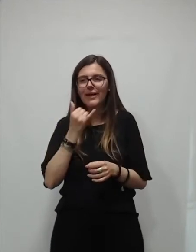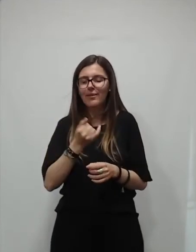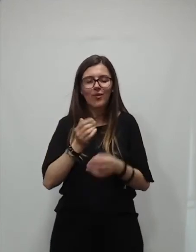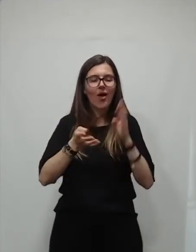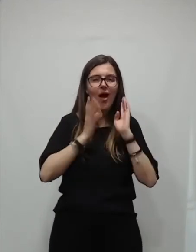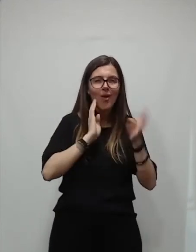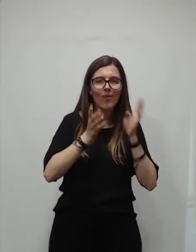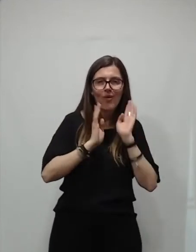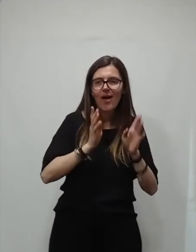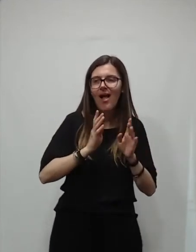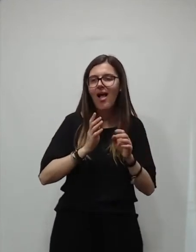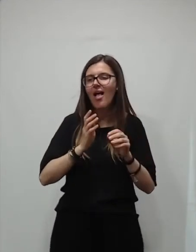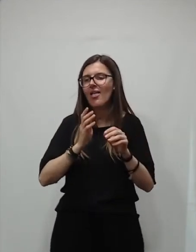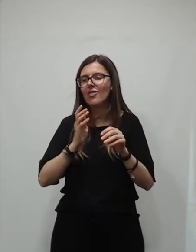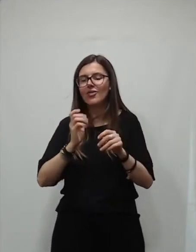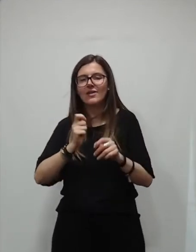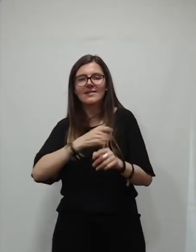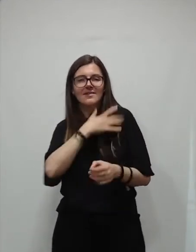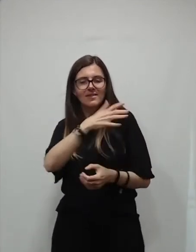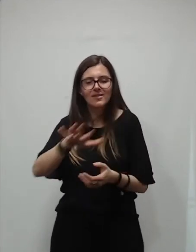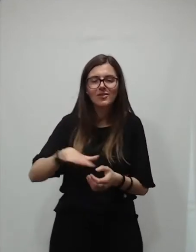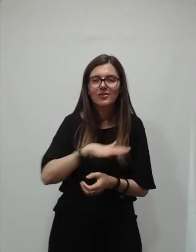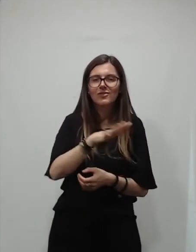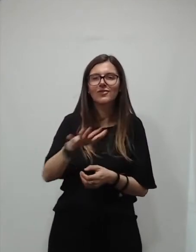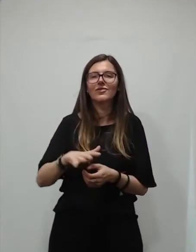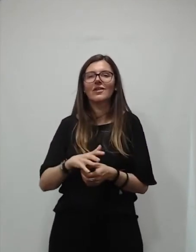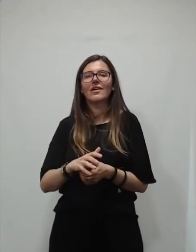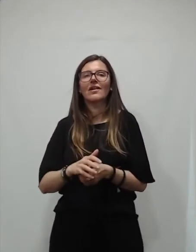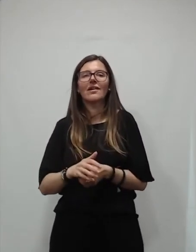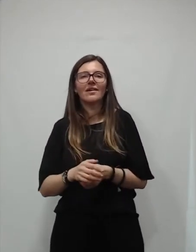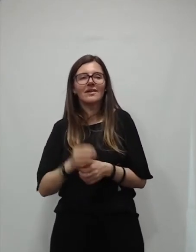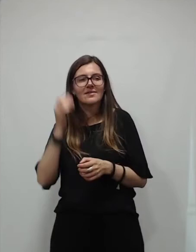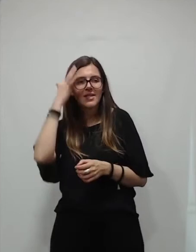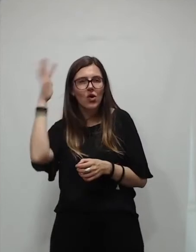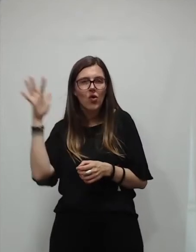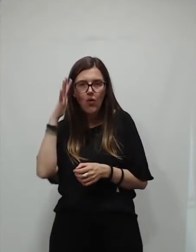pongan énfasis en la intervención judicial,